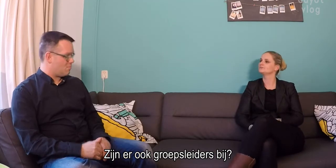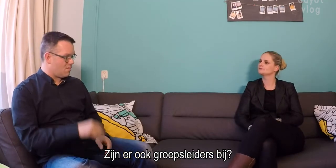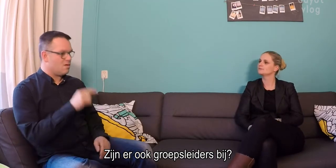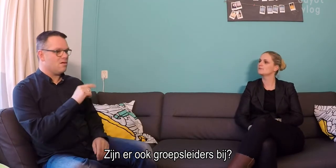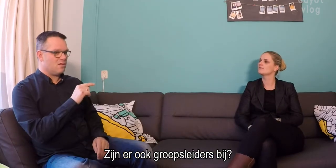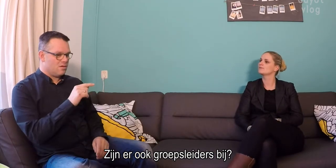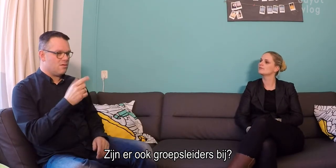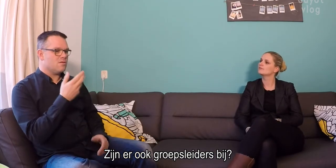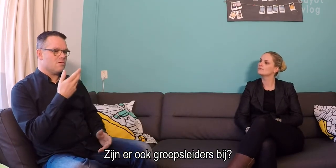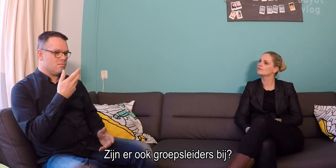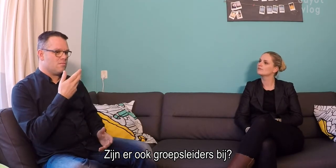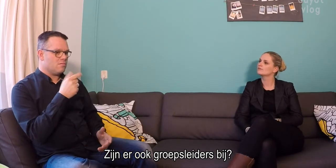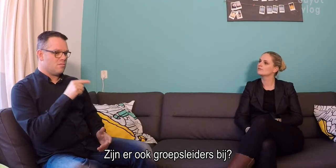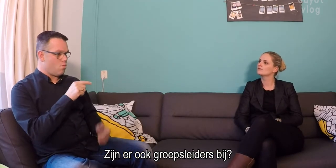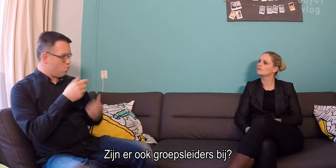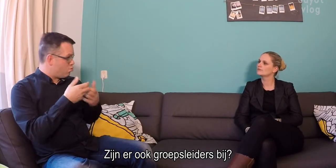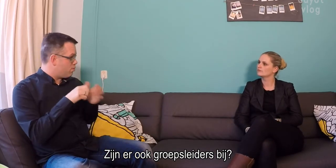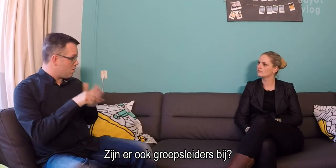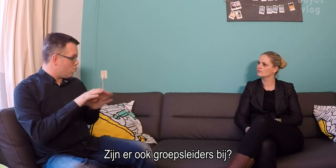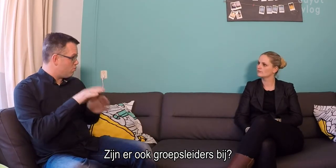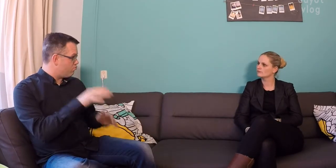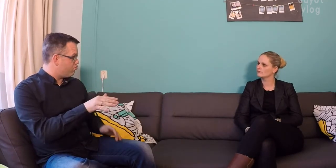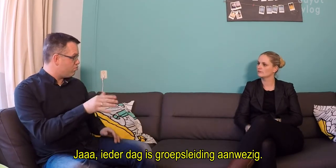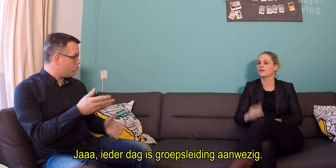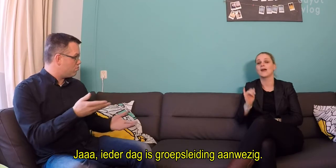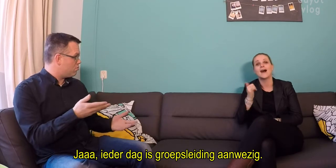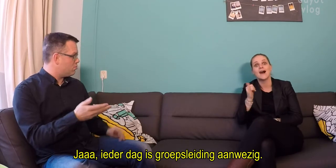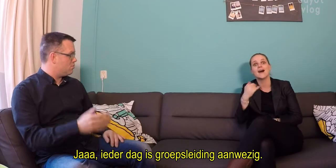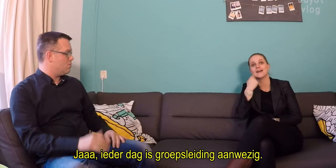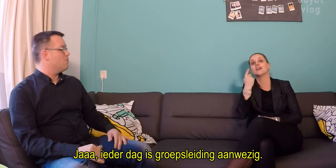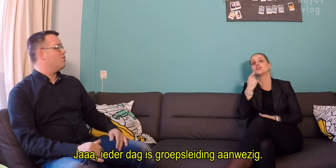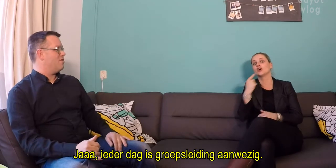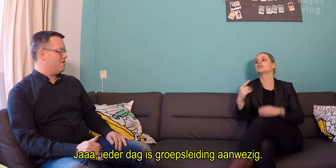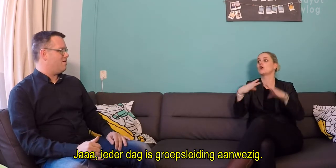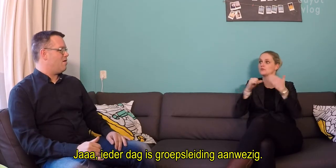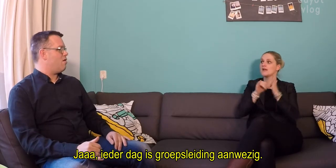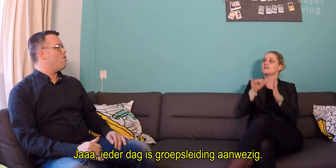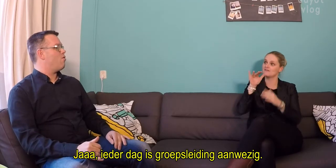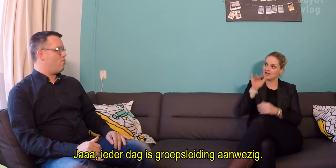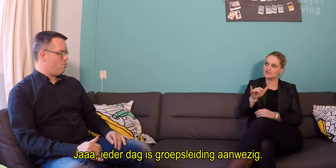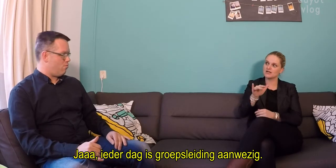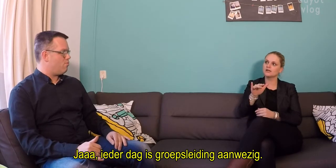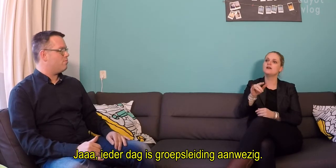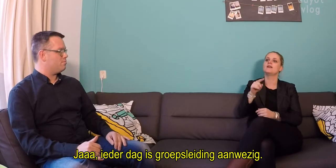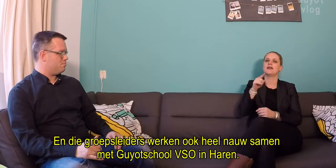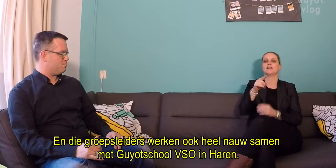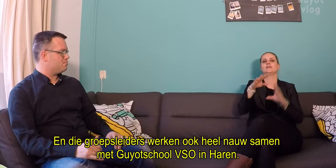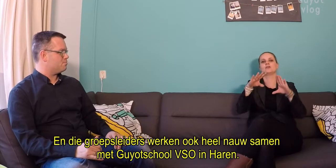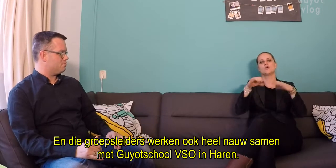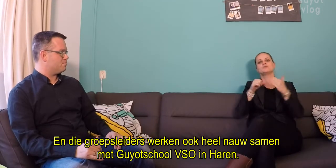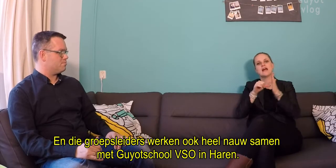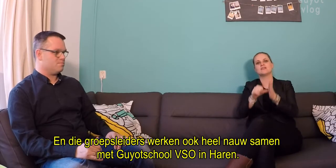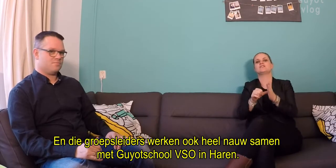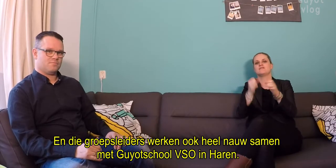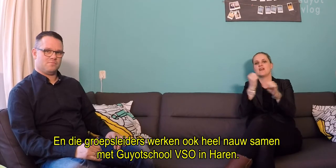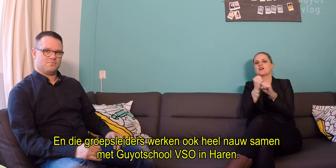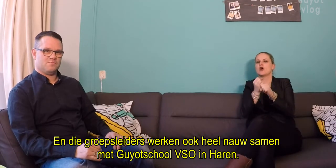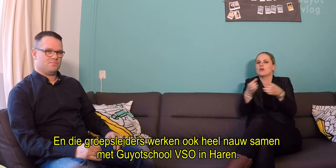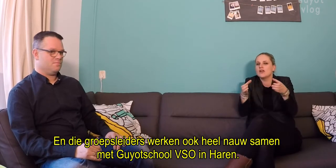Oké. Zijn er ook groepsleiders bij? Ja, iedere dag zijn groepsleiders aanwezig. En die groepsleiders die werken ook heel